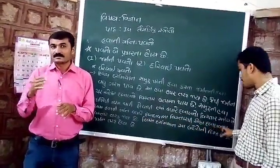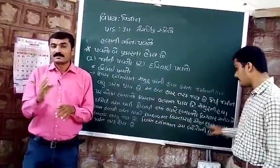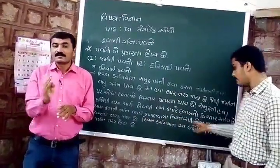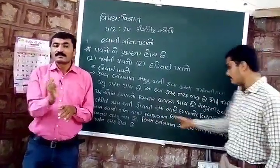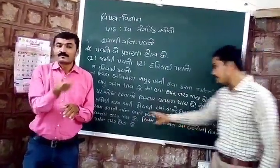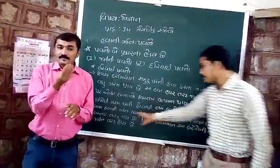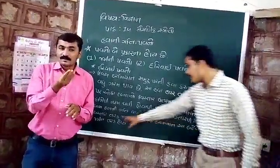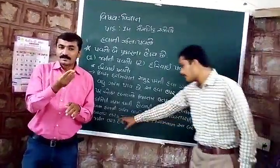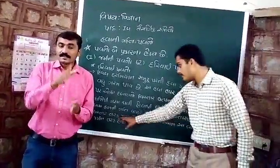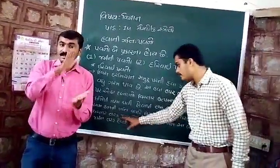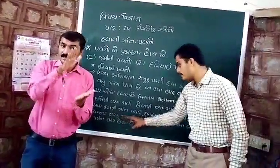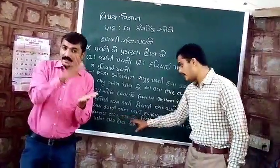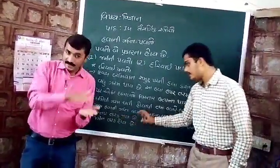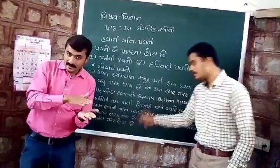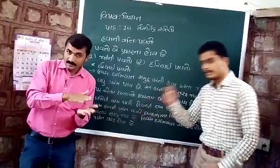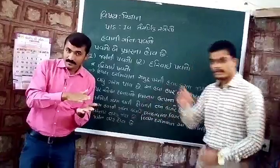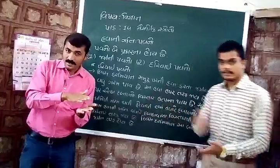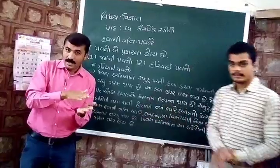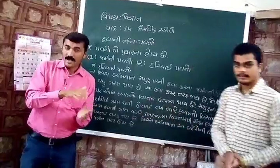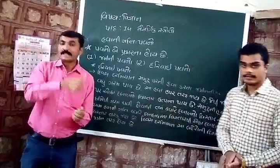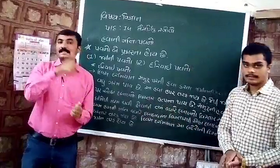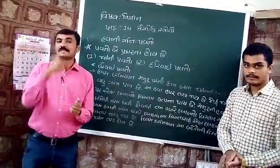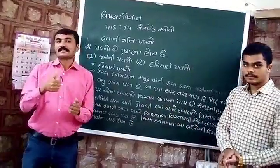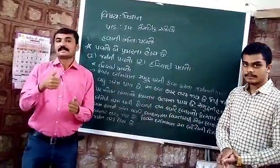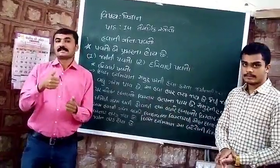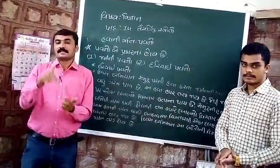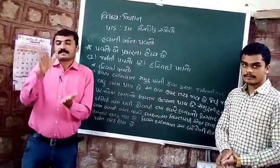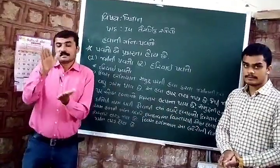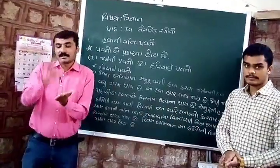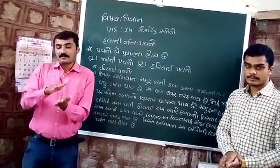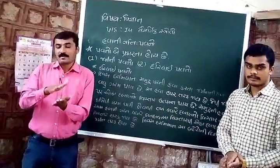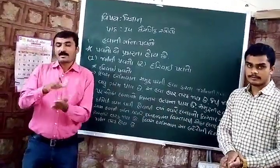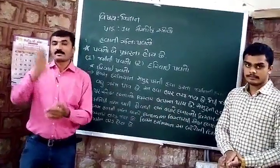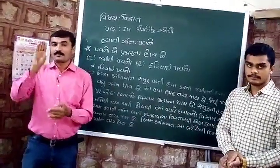દબાણવાળા વિસ્તાર તરફ જાય છે.